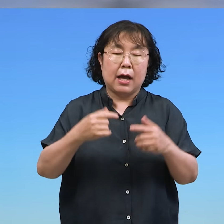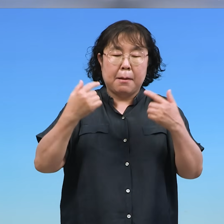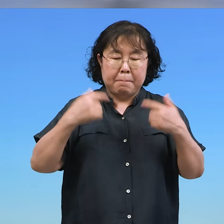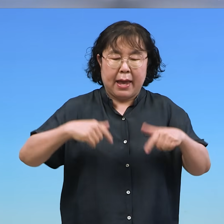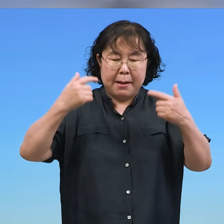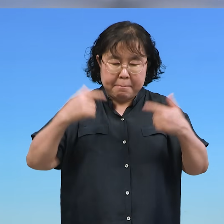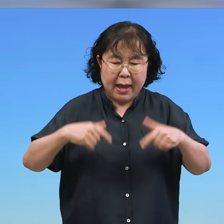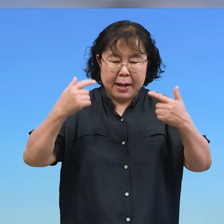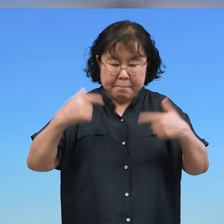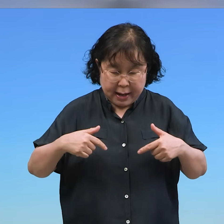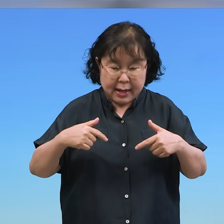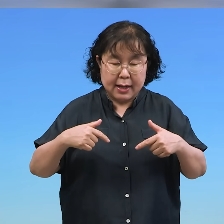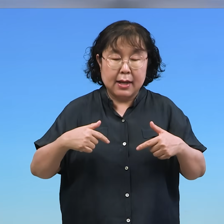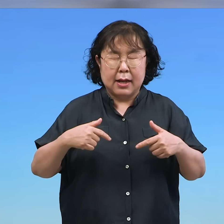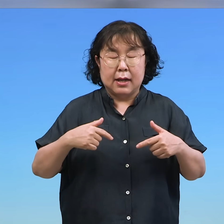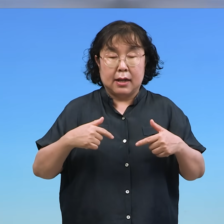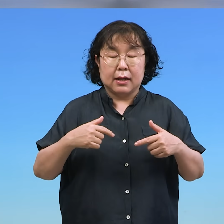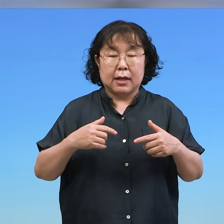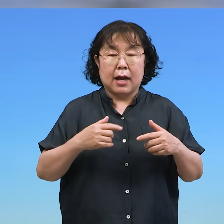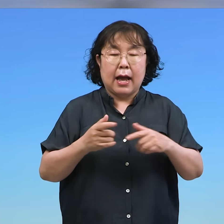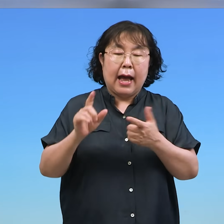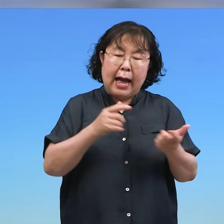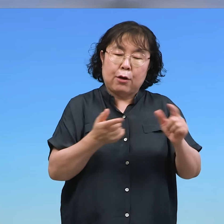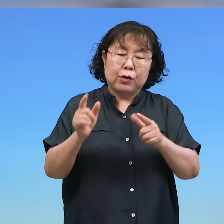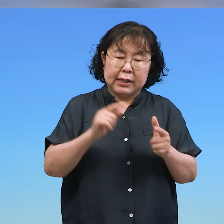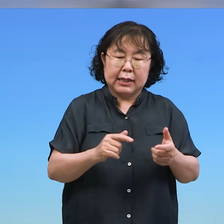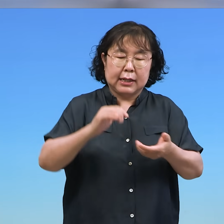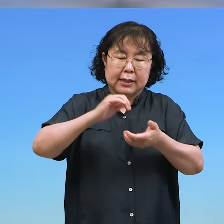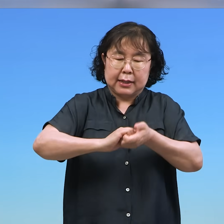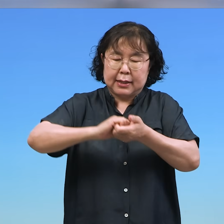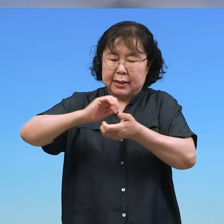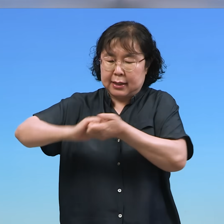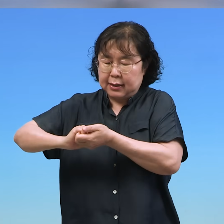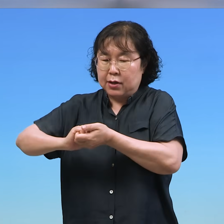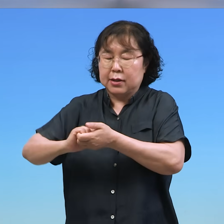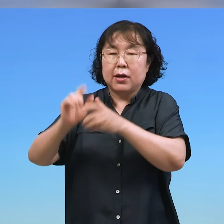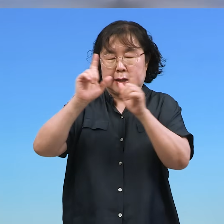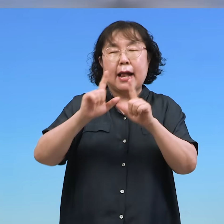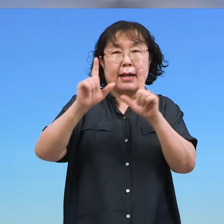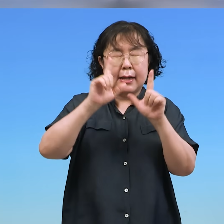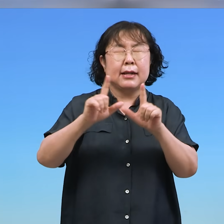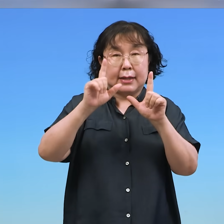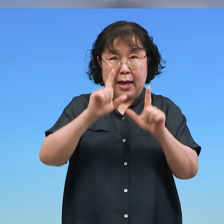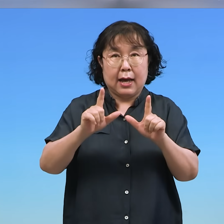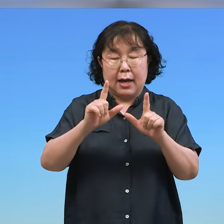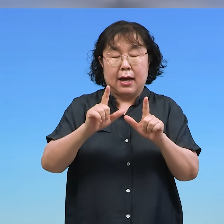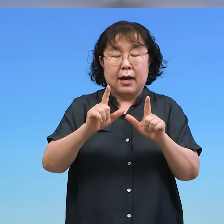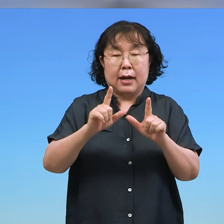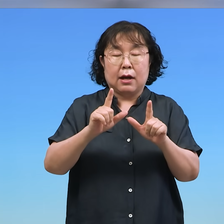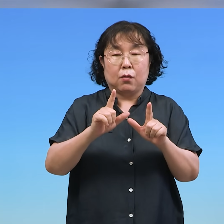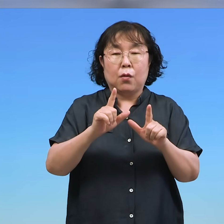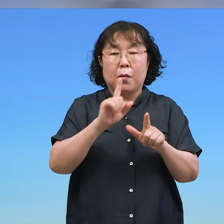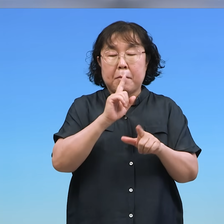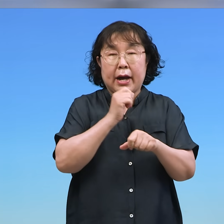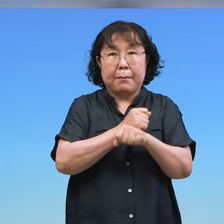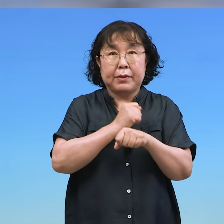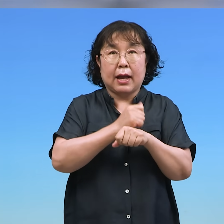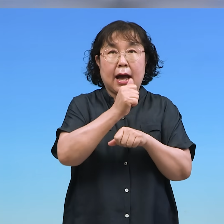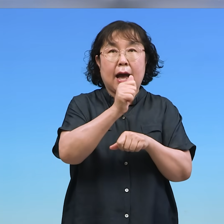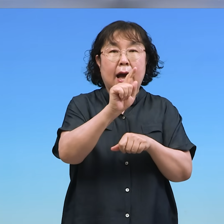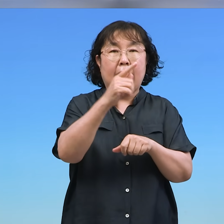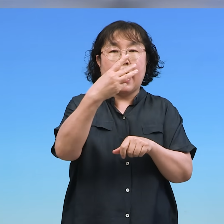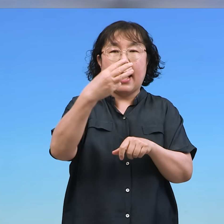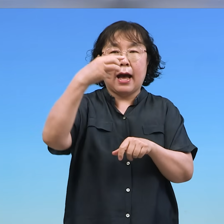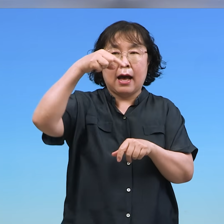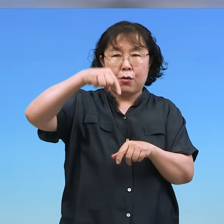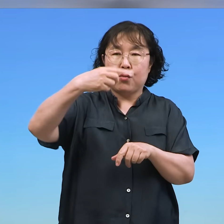말고 마음의 짐을 좀 가볍게 해라, 뭐 이제 그런 뜻인 것 같습니다. 저는 그 글에서 하루